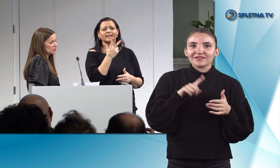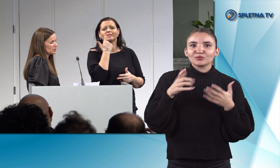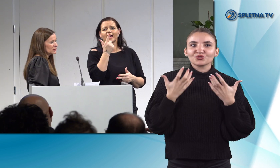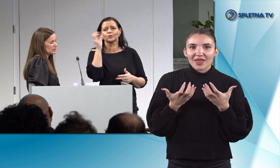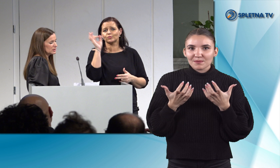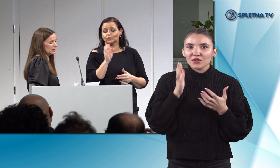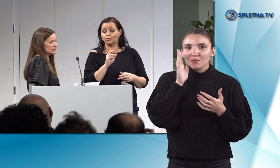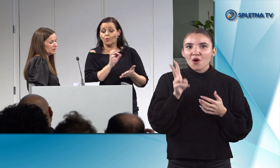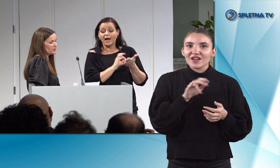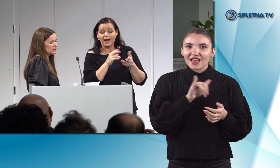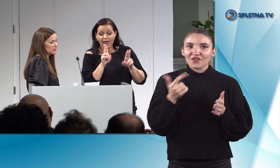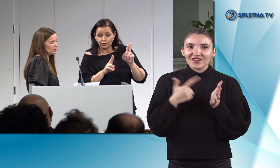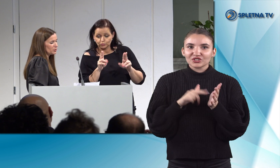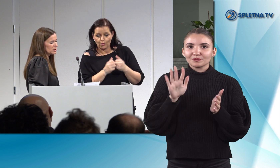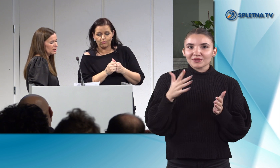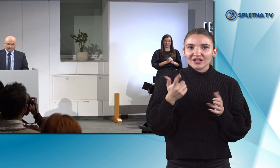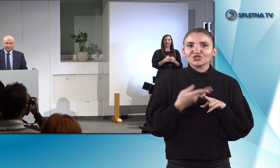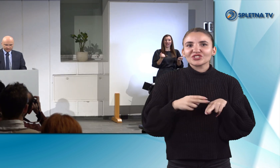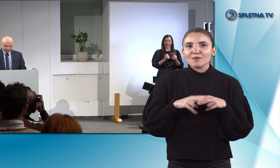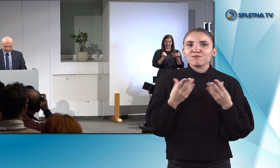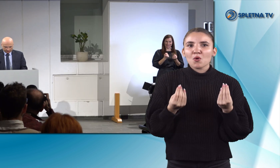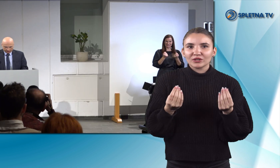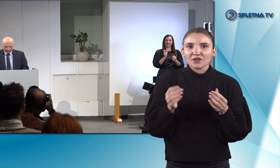letu 2025 čim